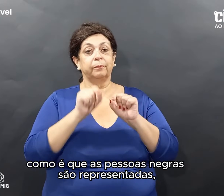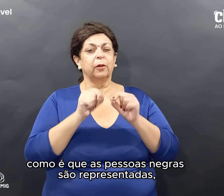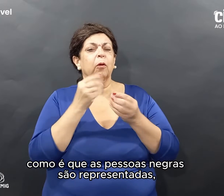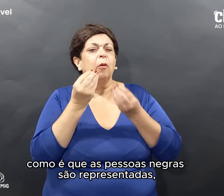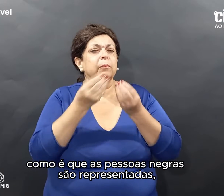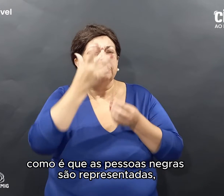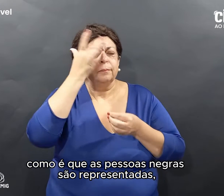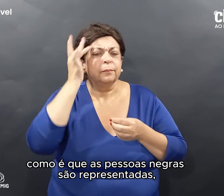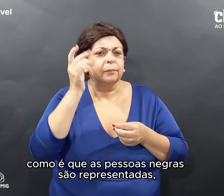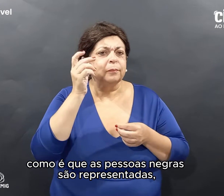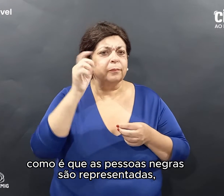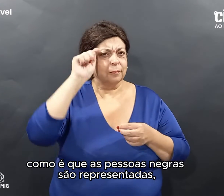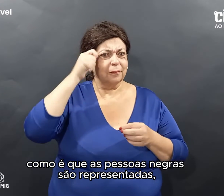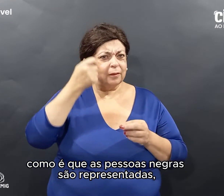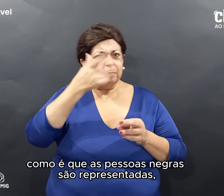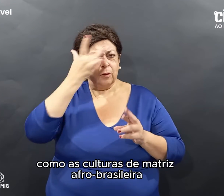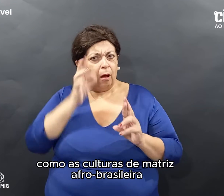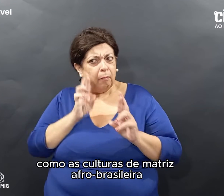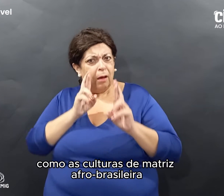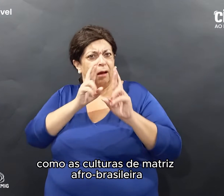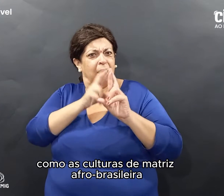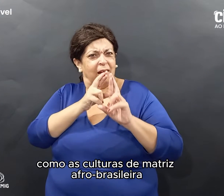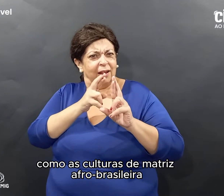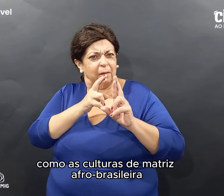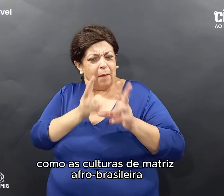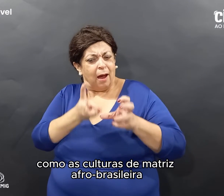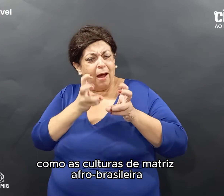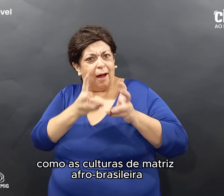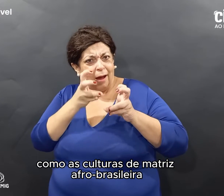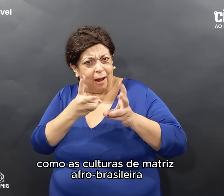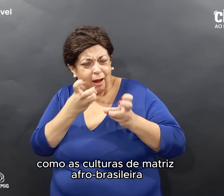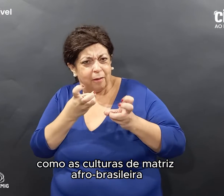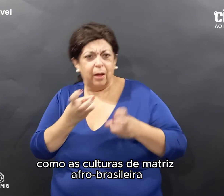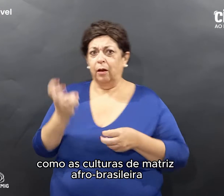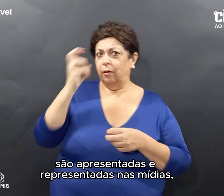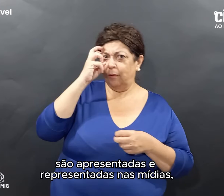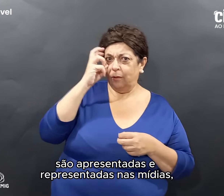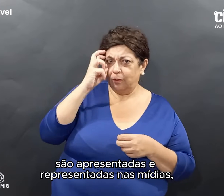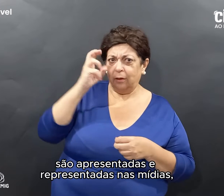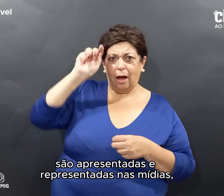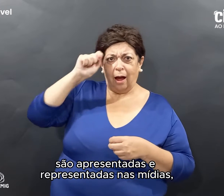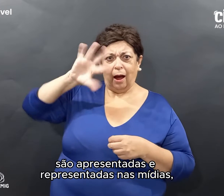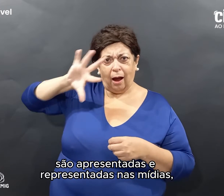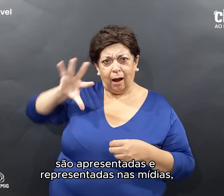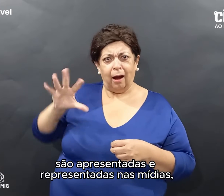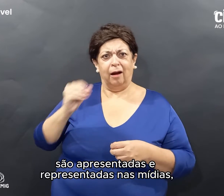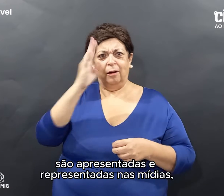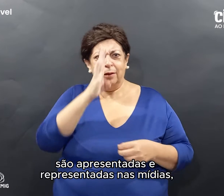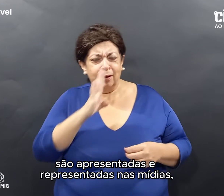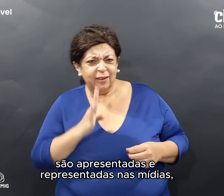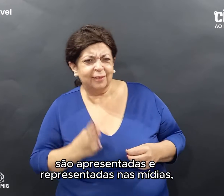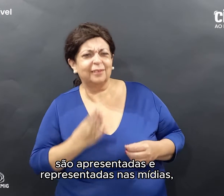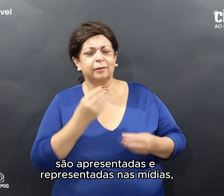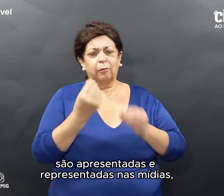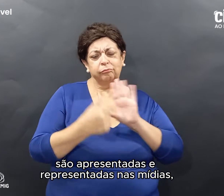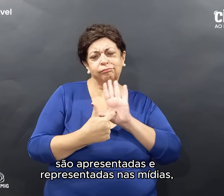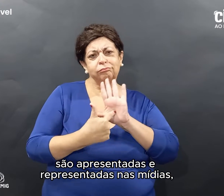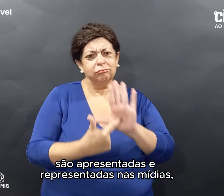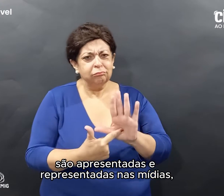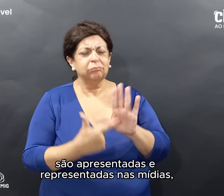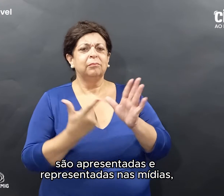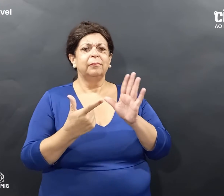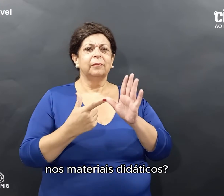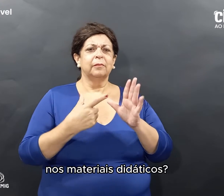que as pessoas negras são representadas, como as culturas de matriz afro-brasileira são apresentadas e representadas